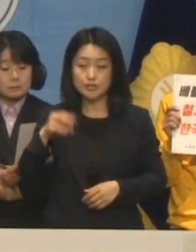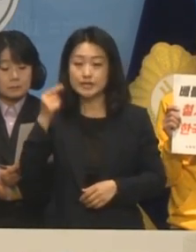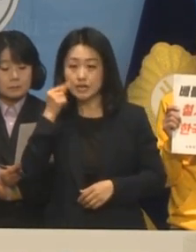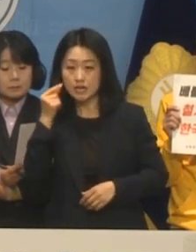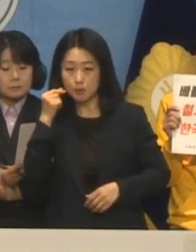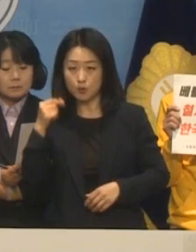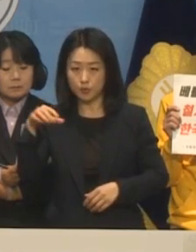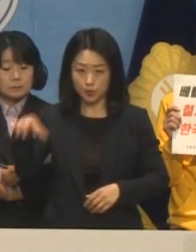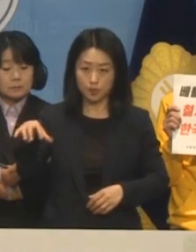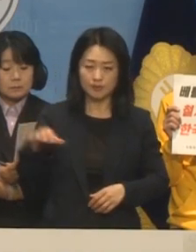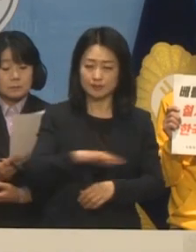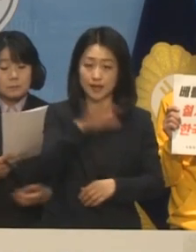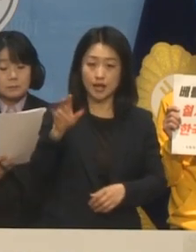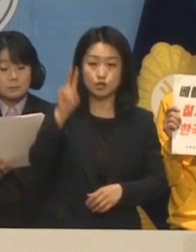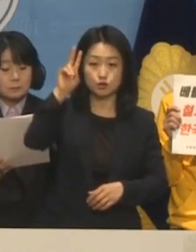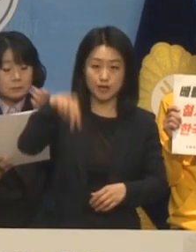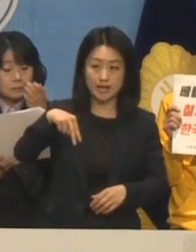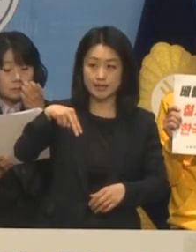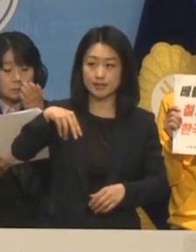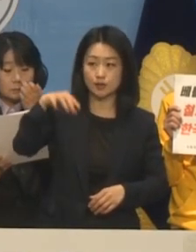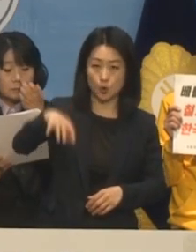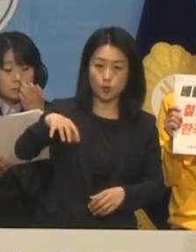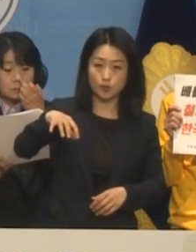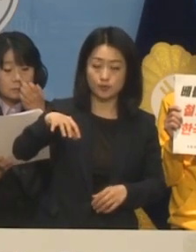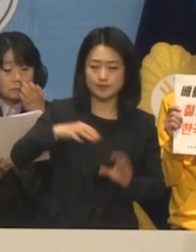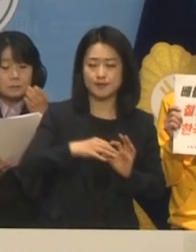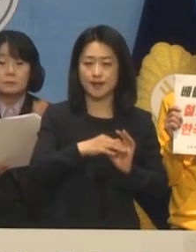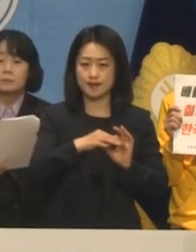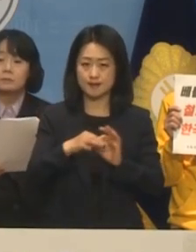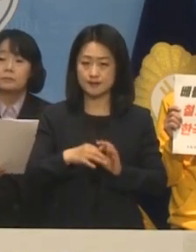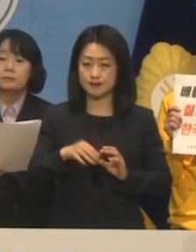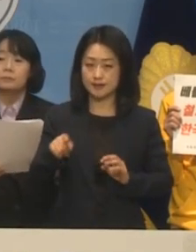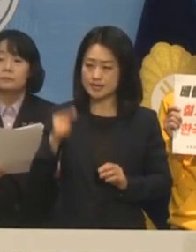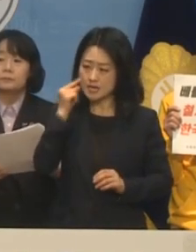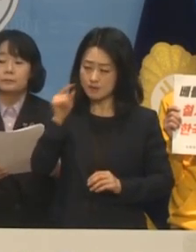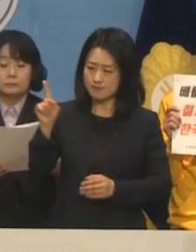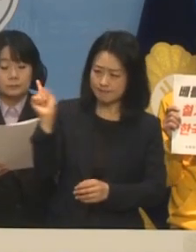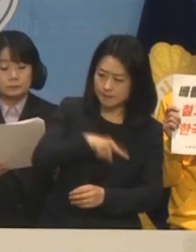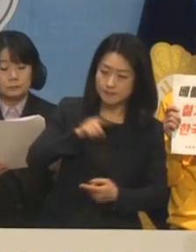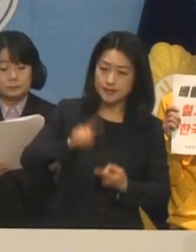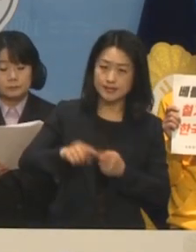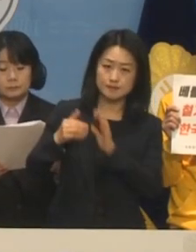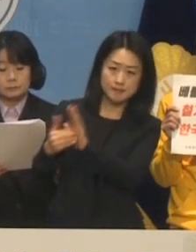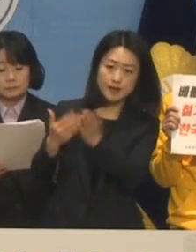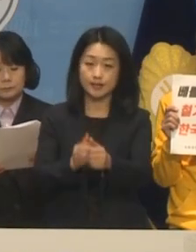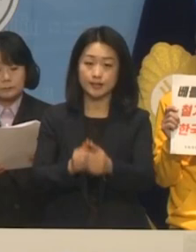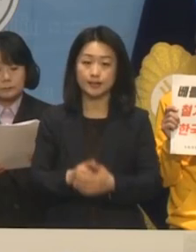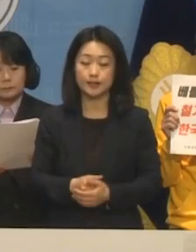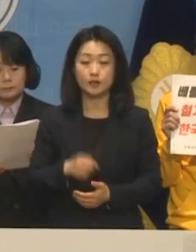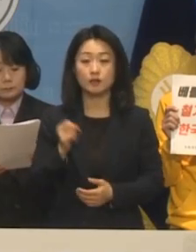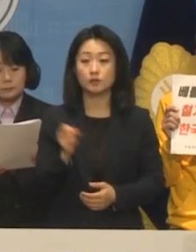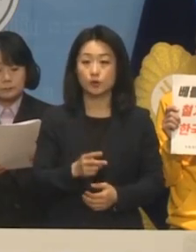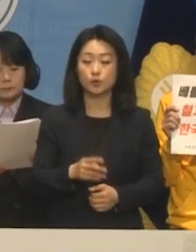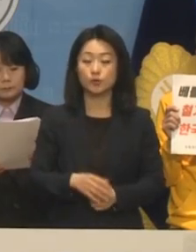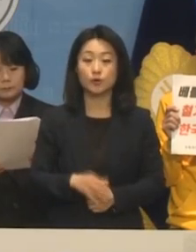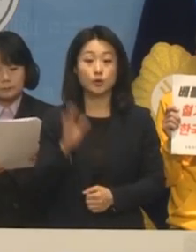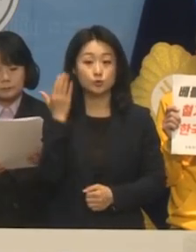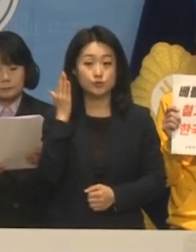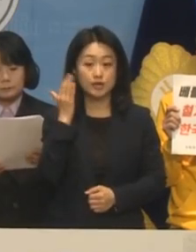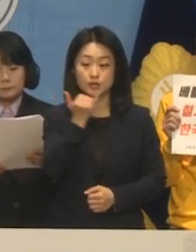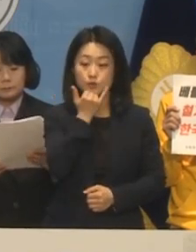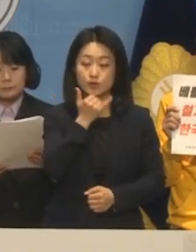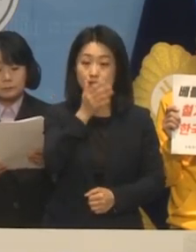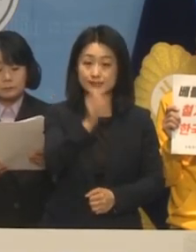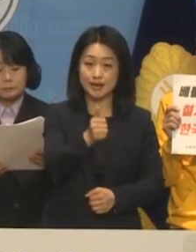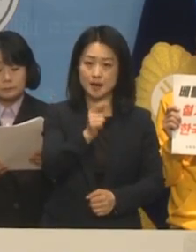동맹국 정부들과 UN 등 국제인권기구가 강력히 대응할 것을 촉구합니다. 아울러 최근 베를린